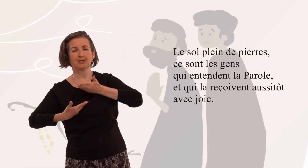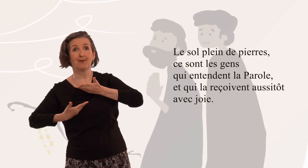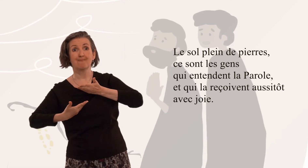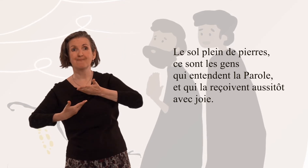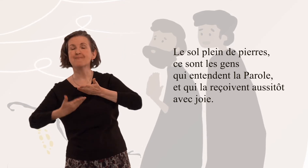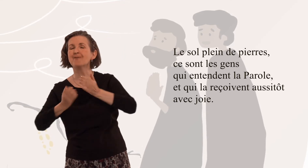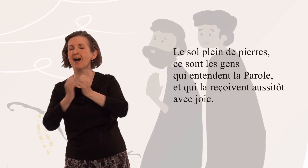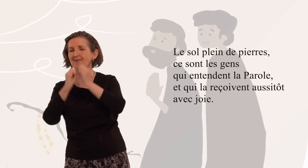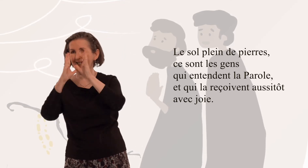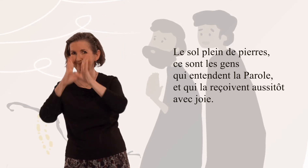aussitôt avec joie.